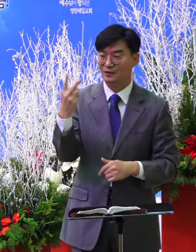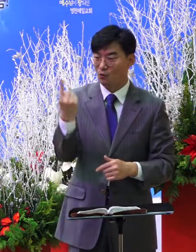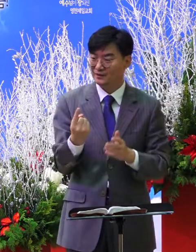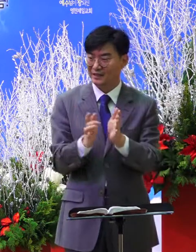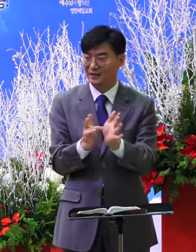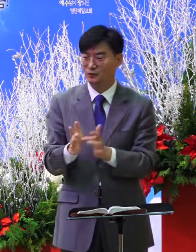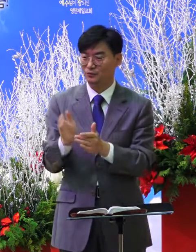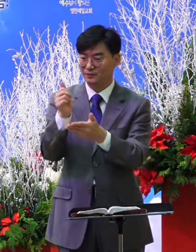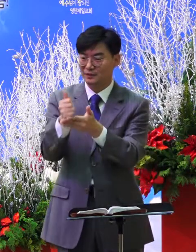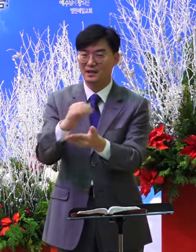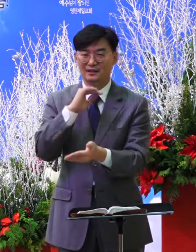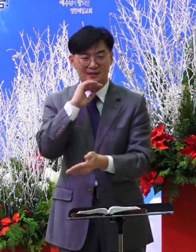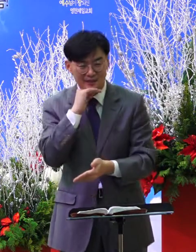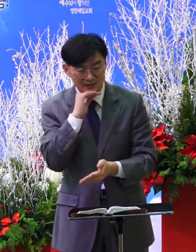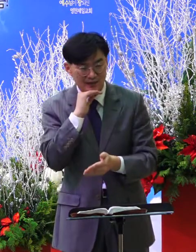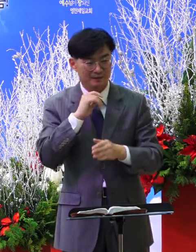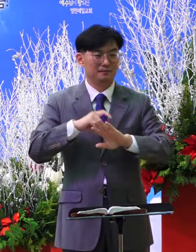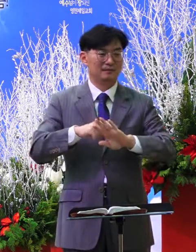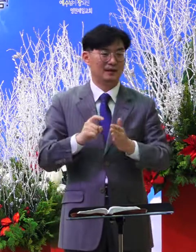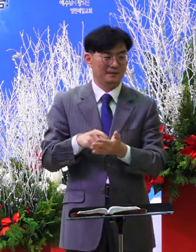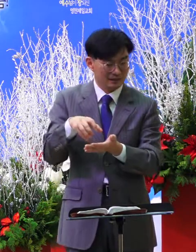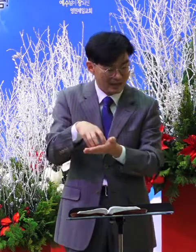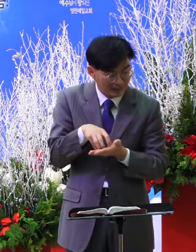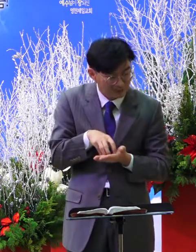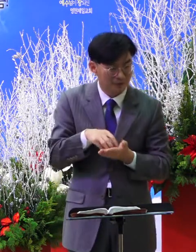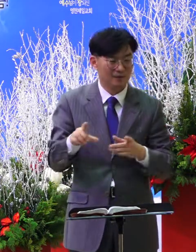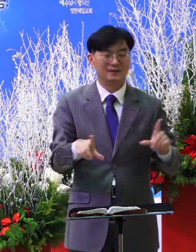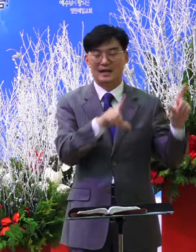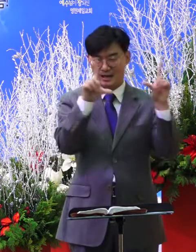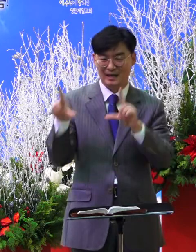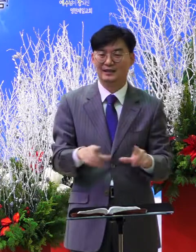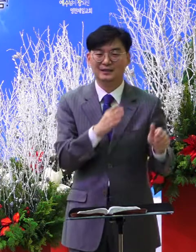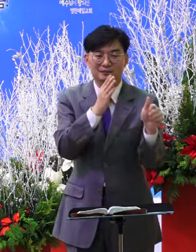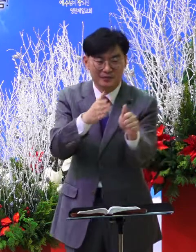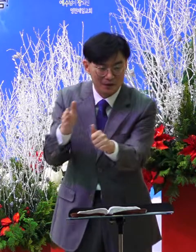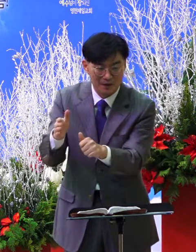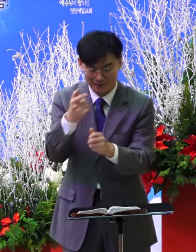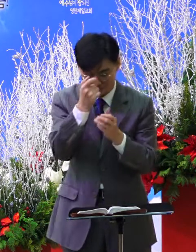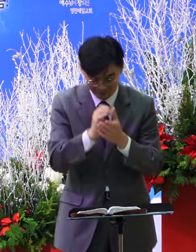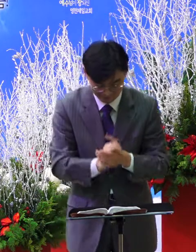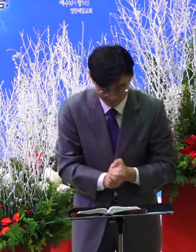기다리는 삶을 살아갈 수 있기를 주님의 이름으로 축복합니다. 기도하겠습니다.